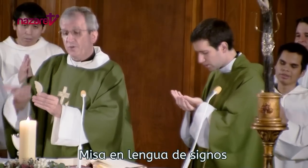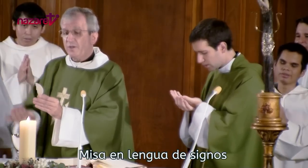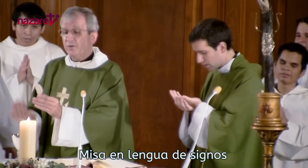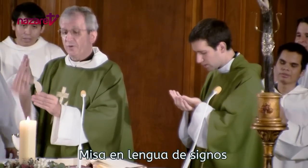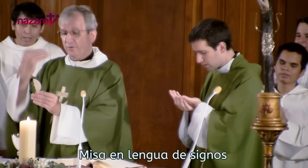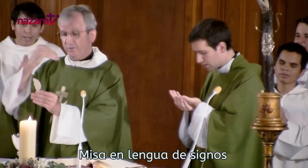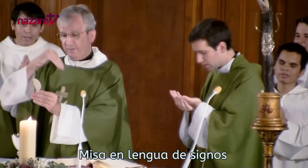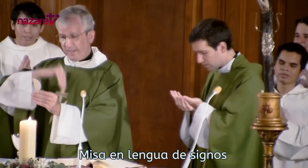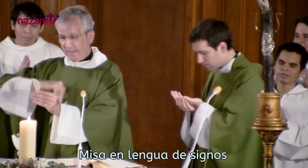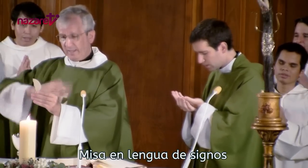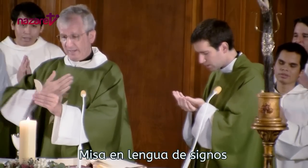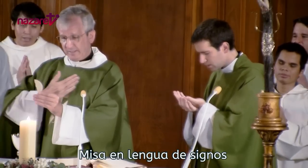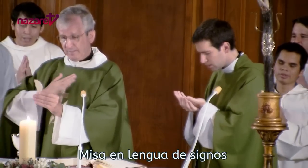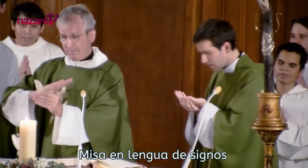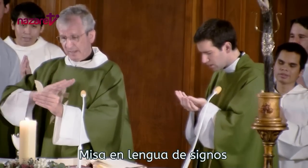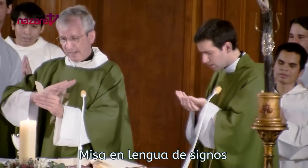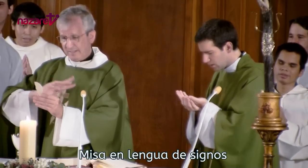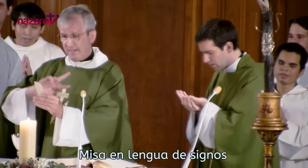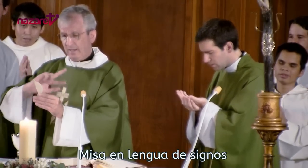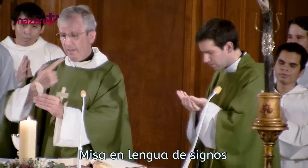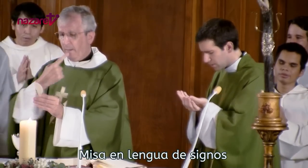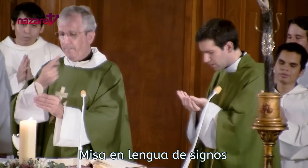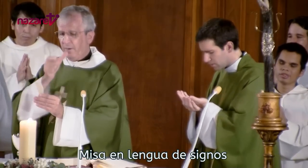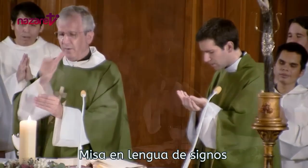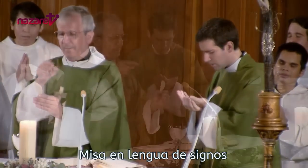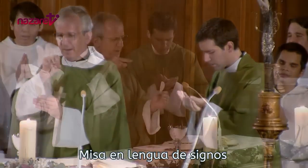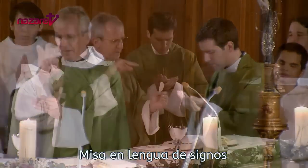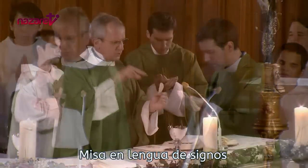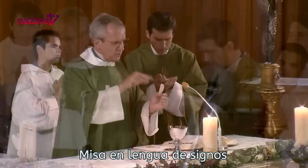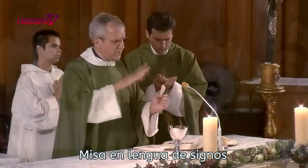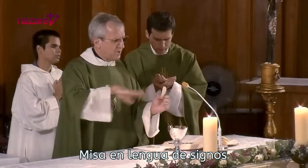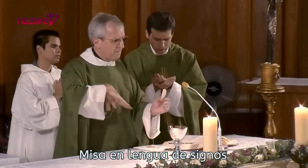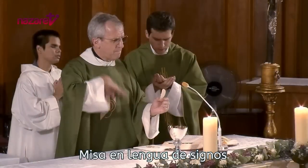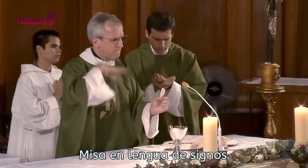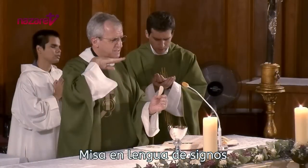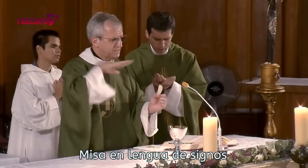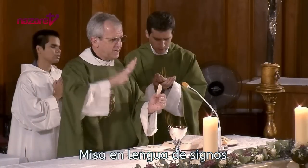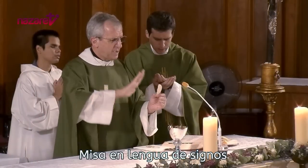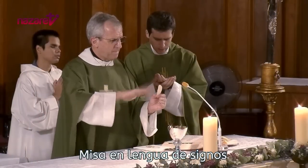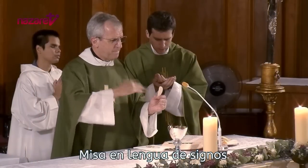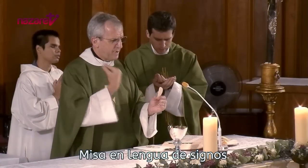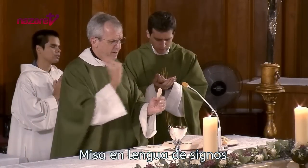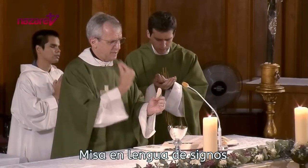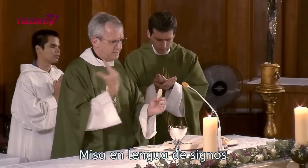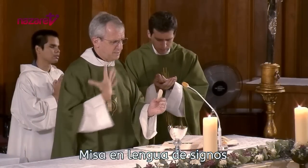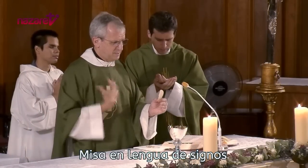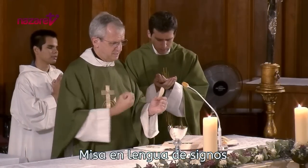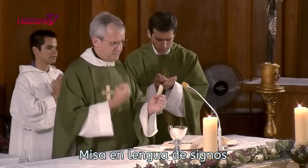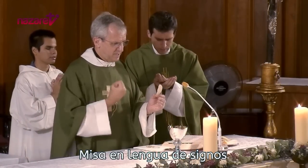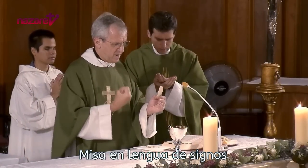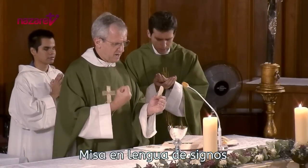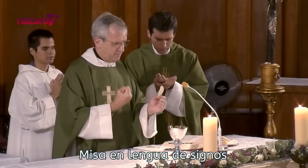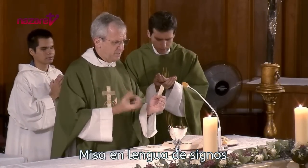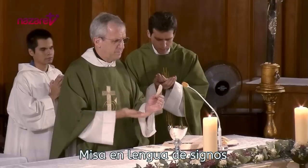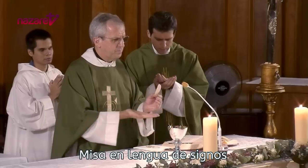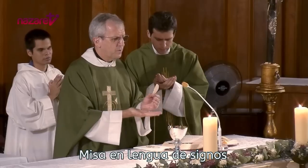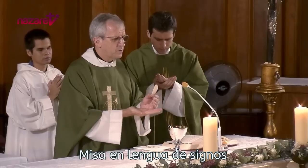digno de que entres en mi casa, pero una palabra tuya bastará para sanar.